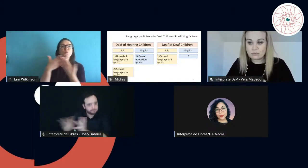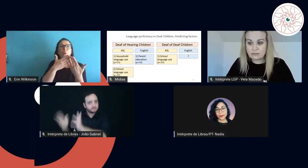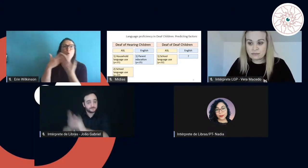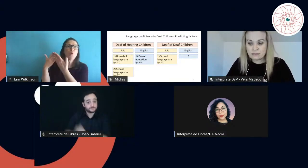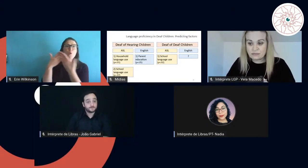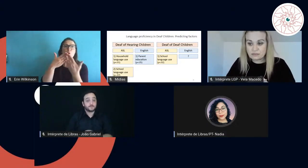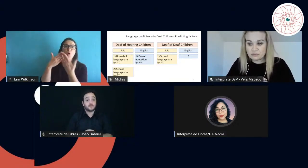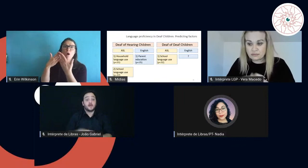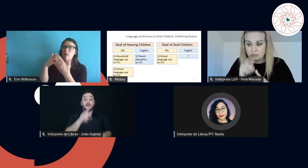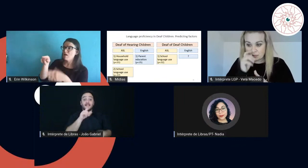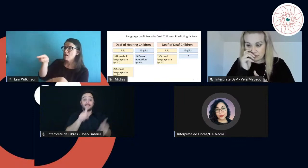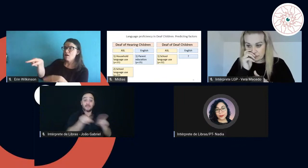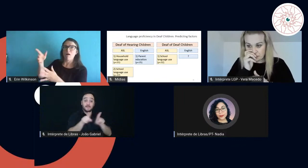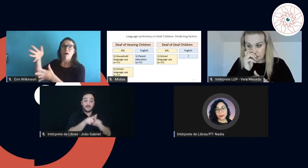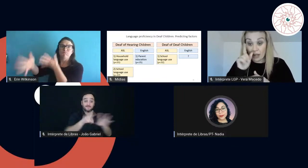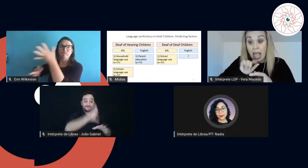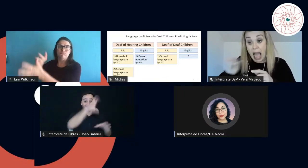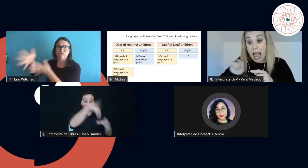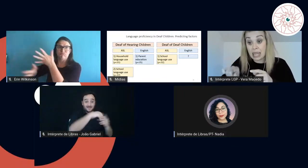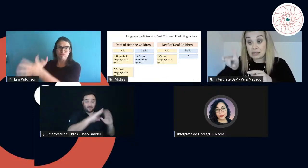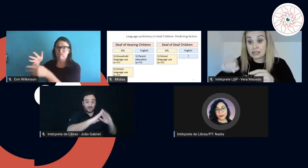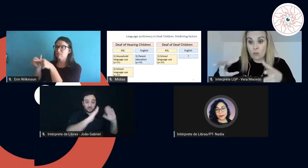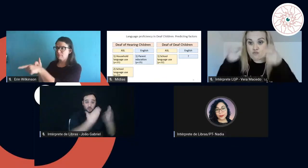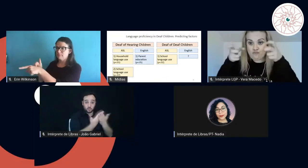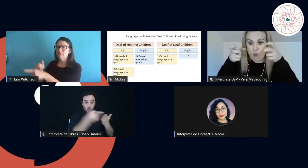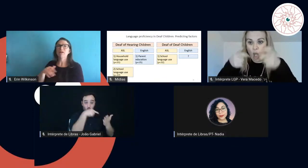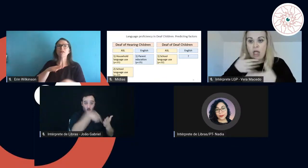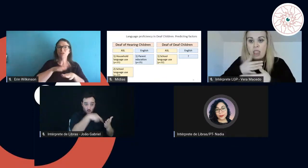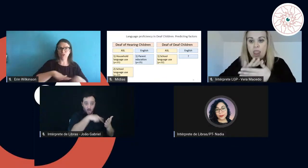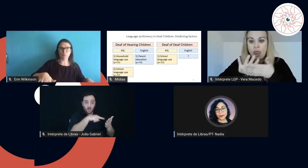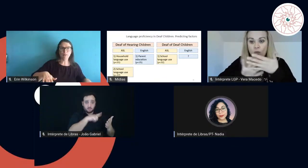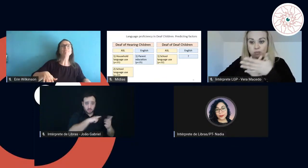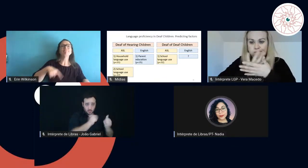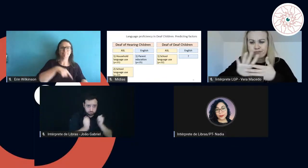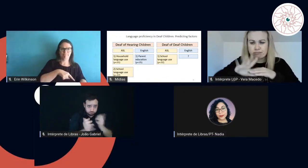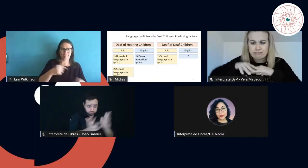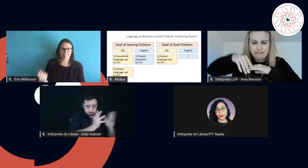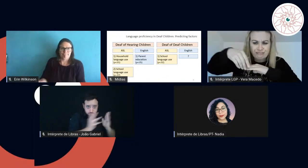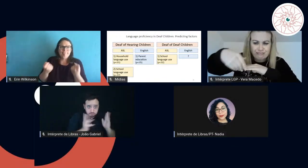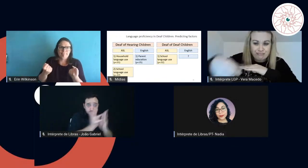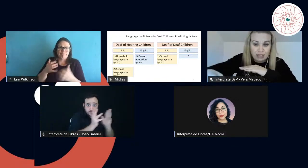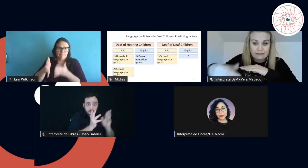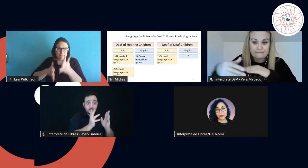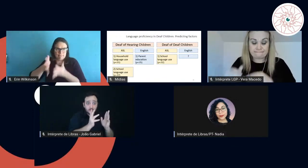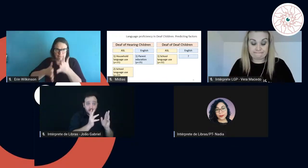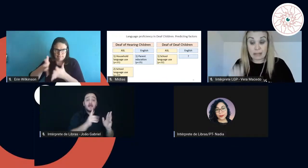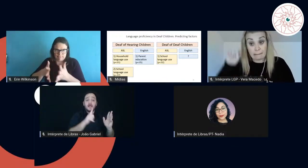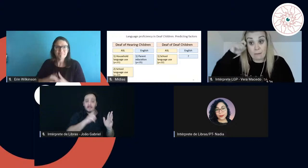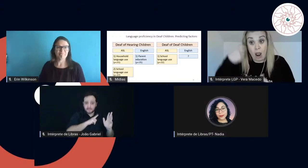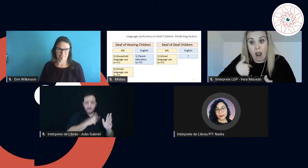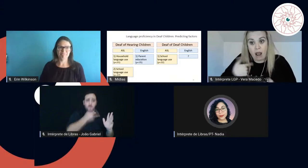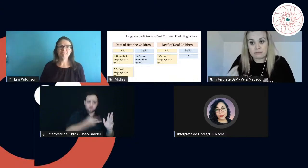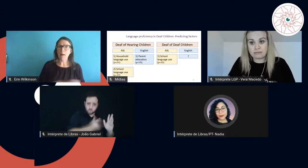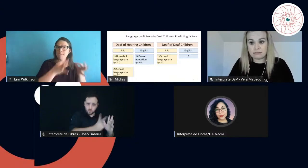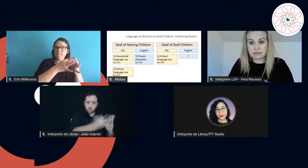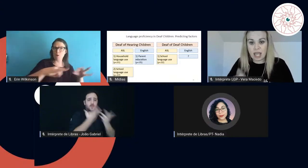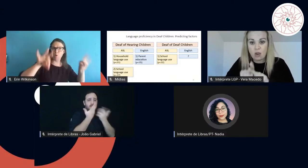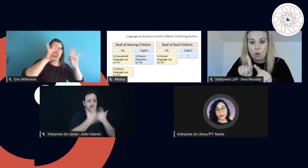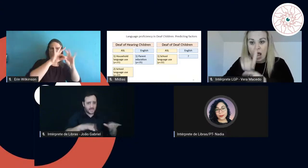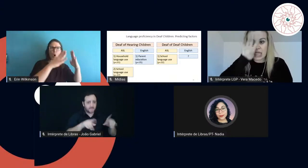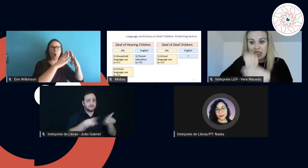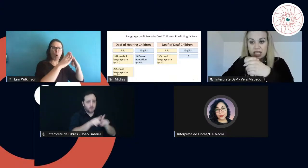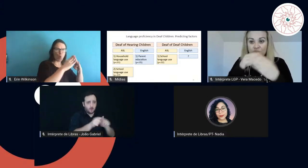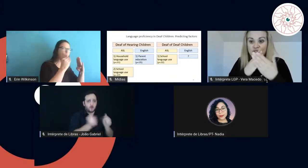favorável e de que ela só vai adquirir a língua bem tardiamente. É dentro da